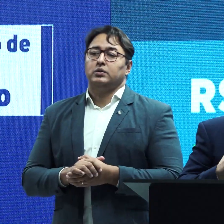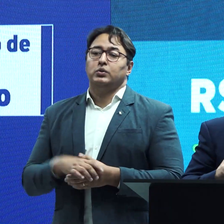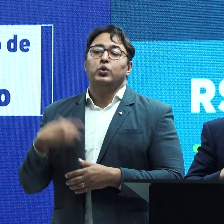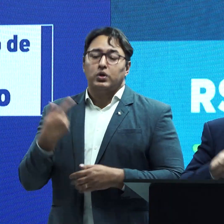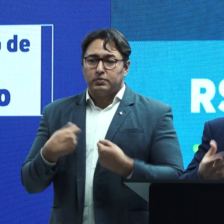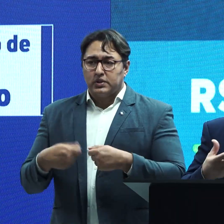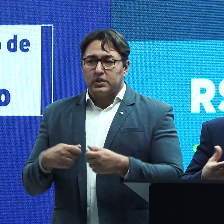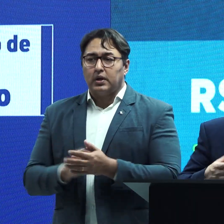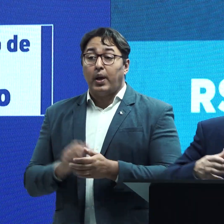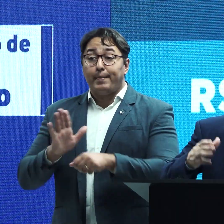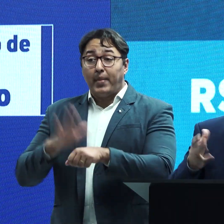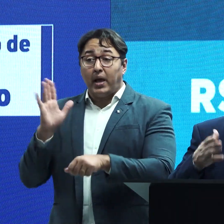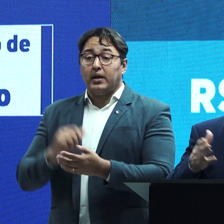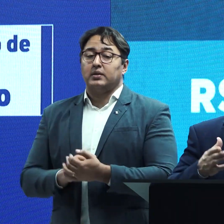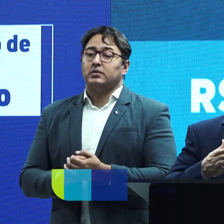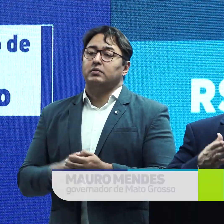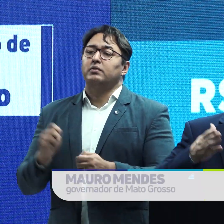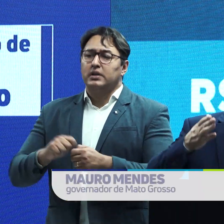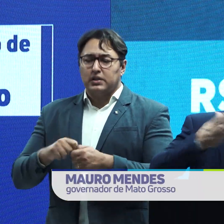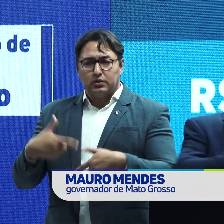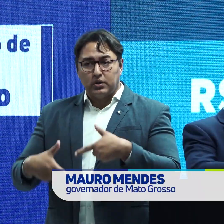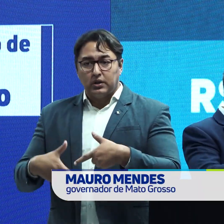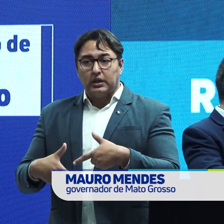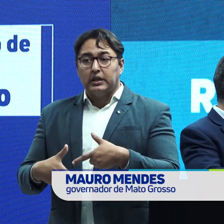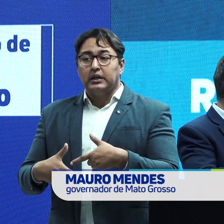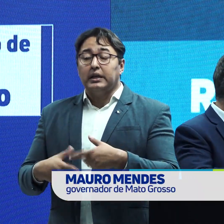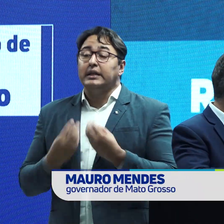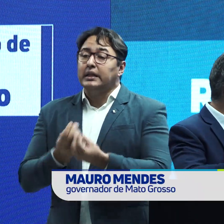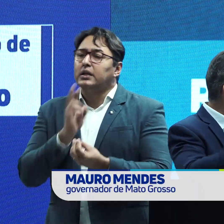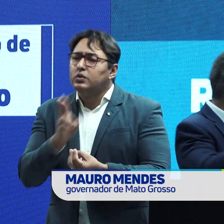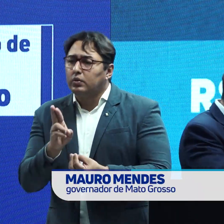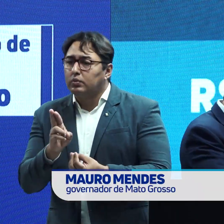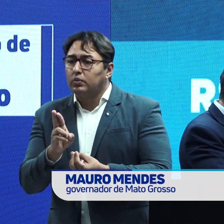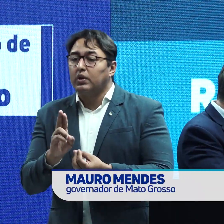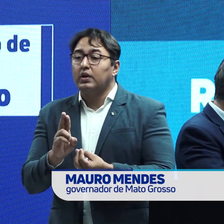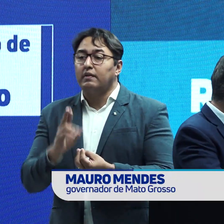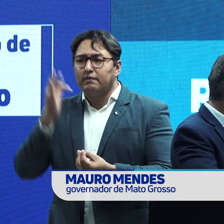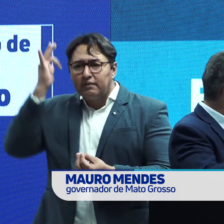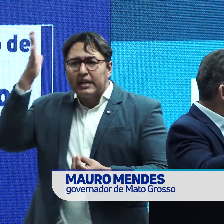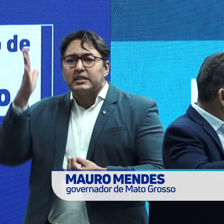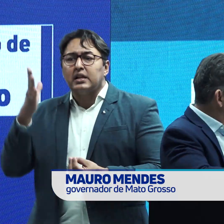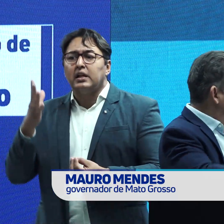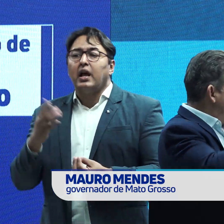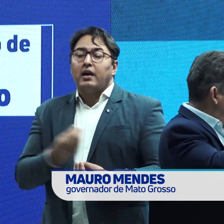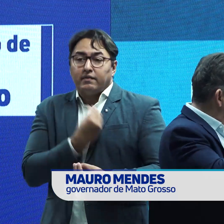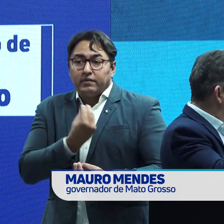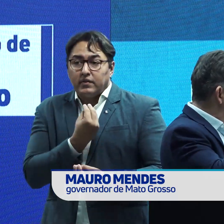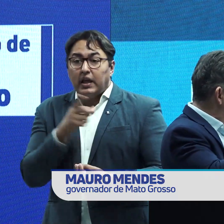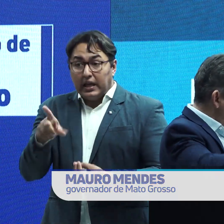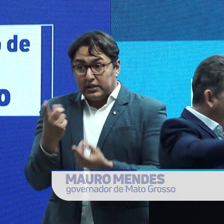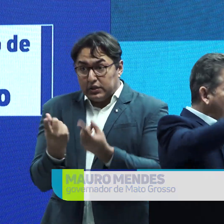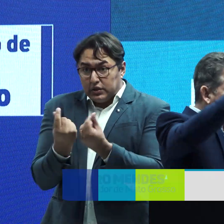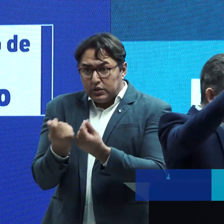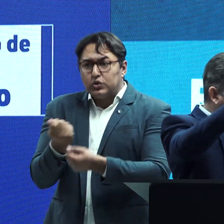Nós precisamos cada vez mais fazer ações que dê resultado, que facilite a vida para que, inclusive, esses recursos,